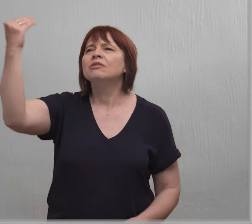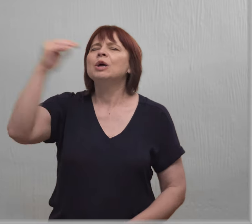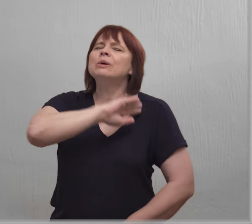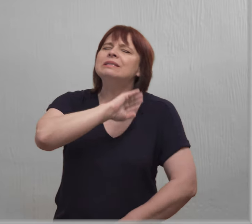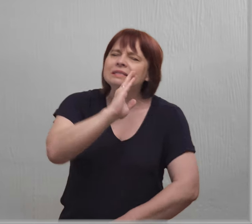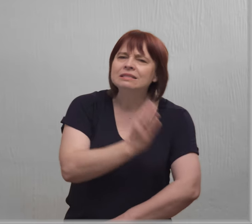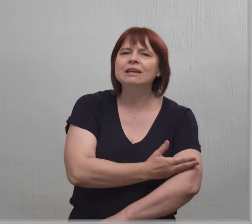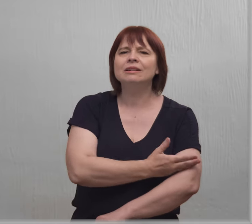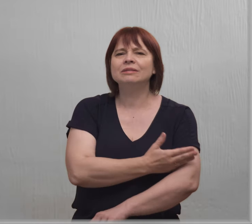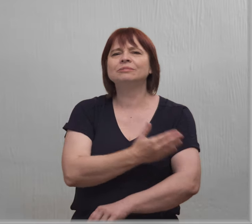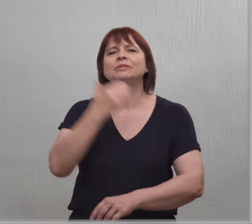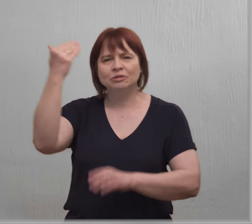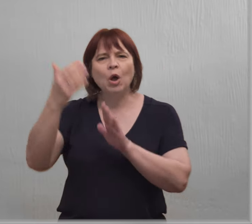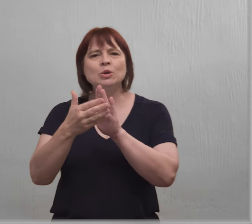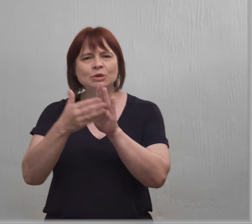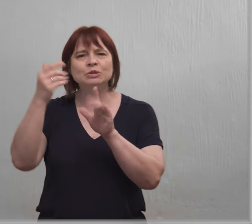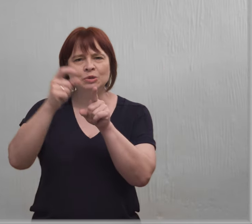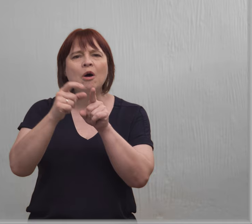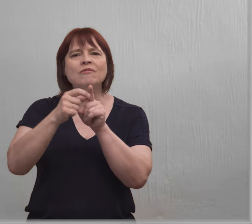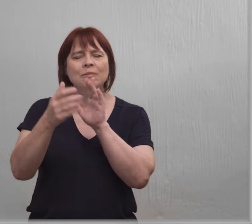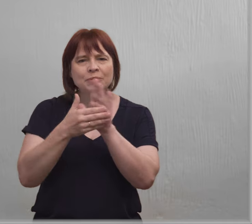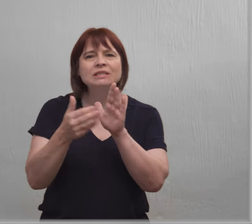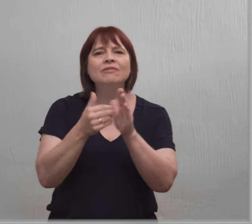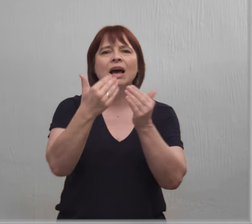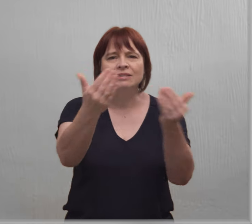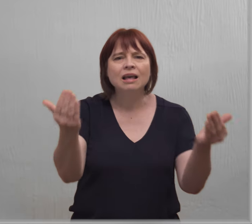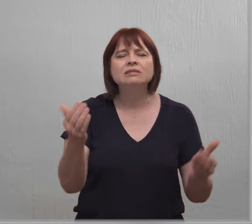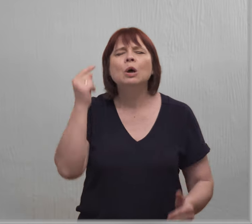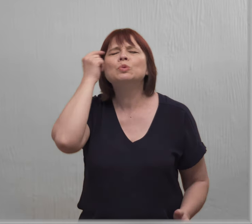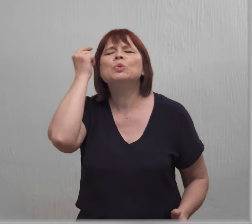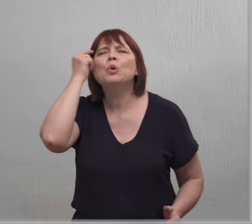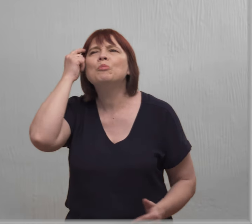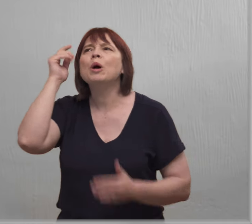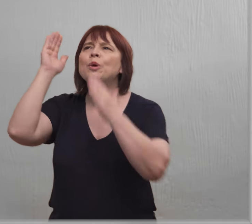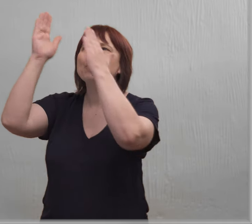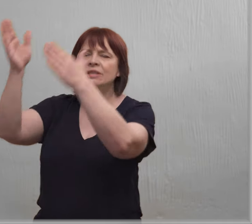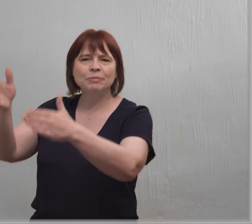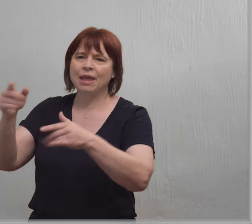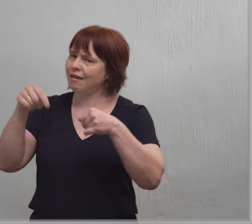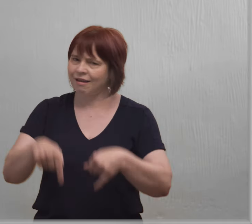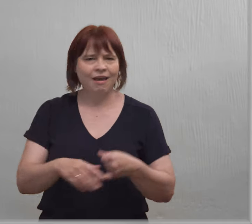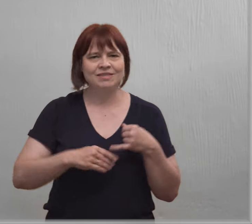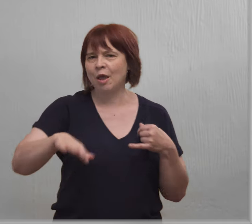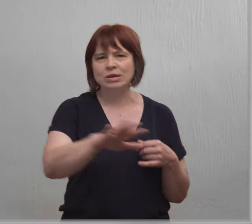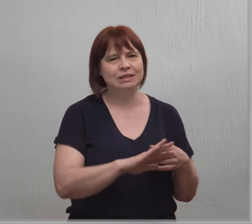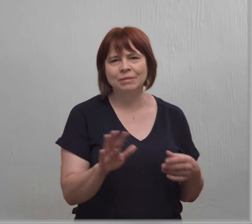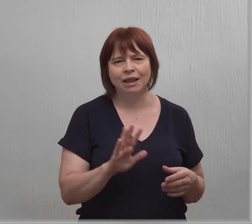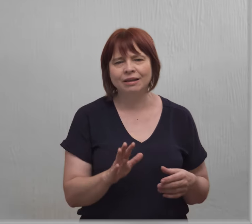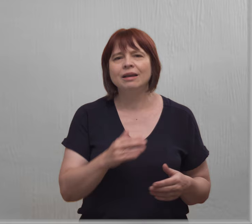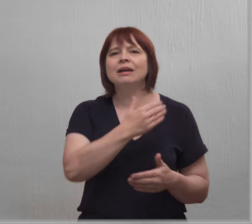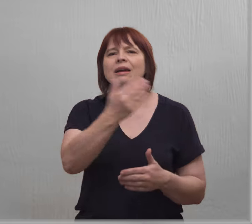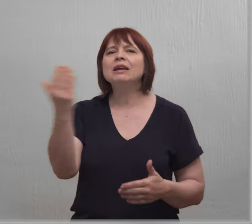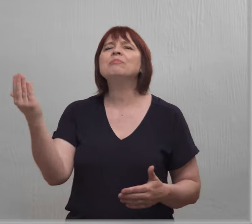Твою. Твое Слово призывает нас помышлять о горнем, а не о земном. Господь,